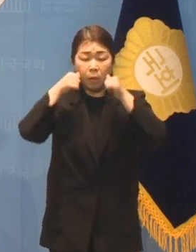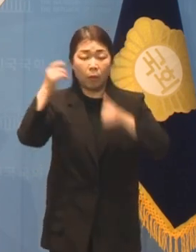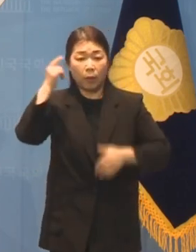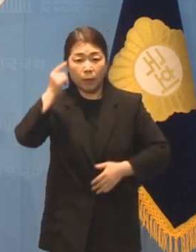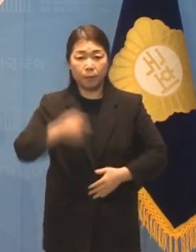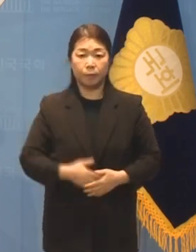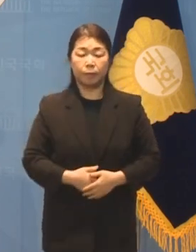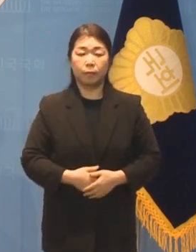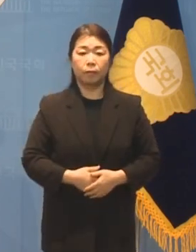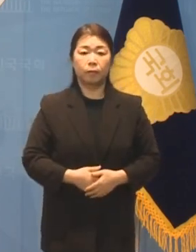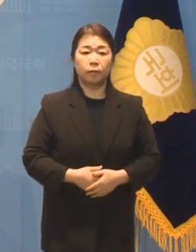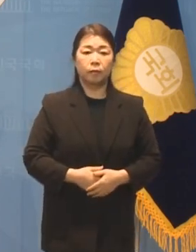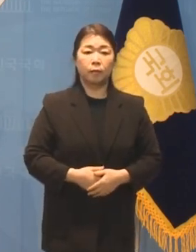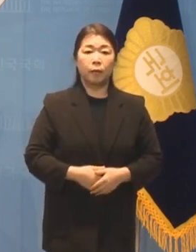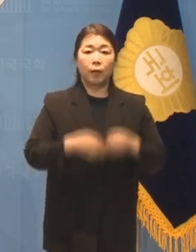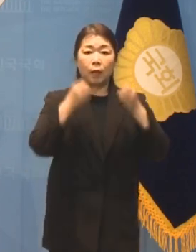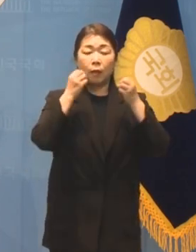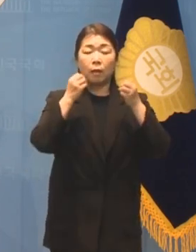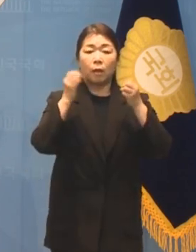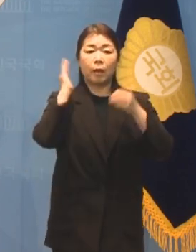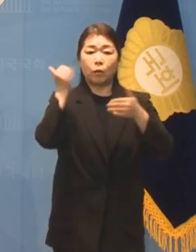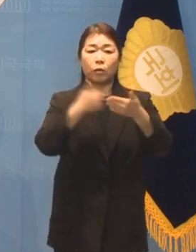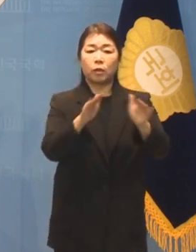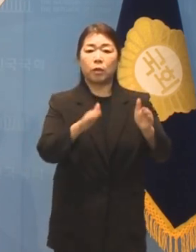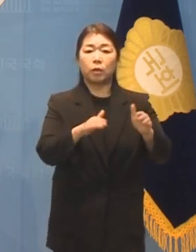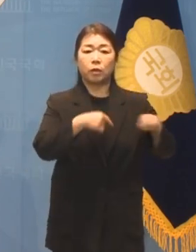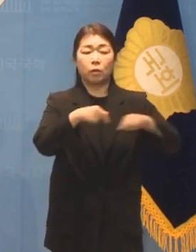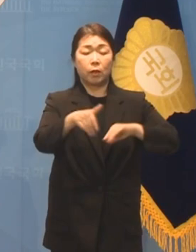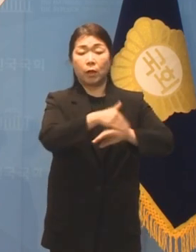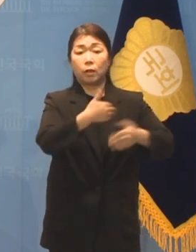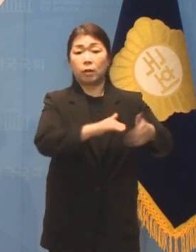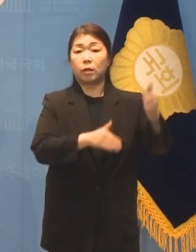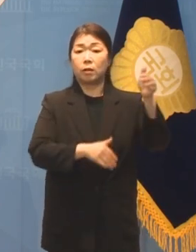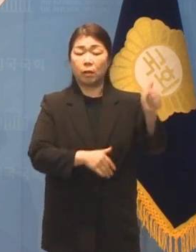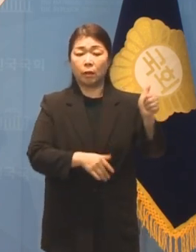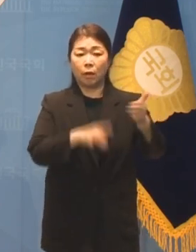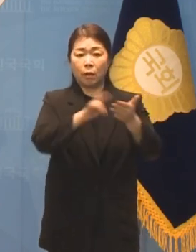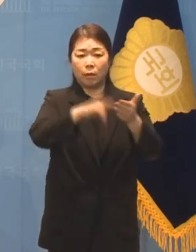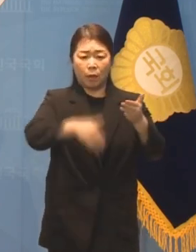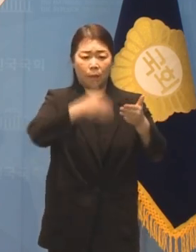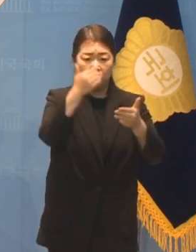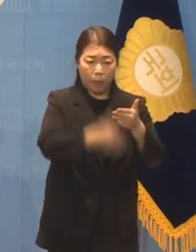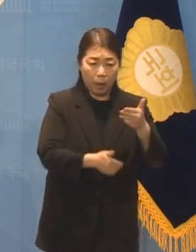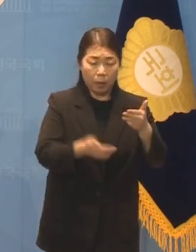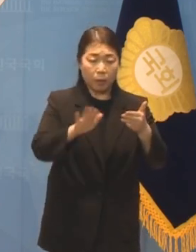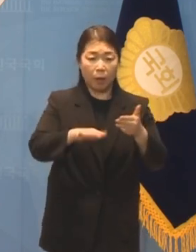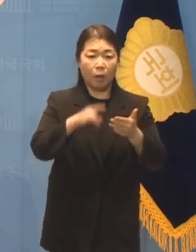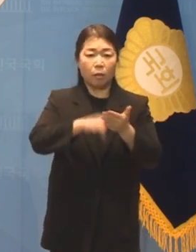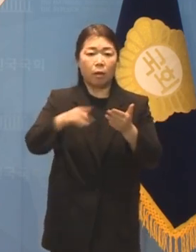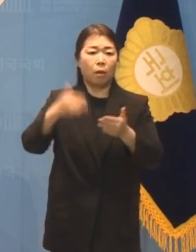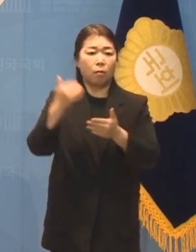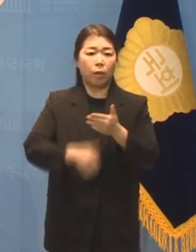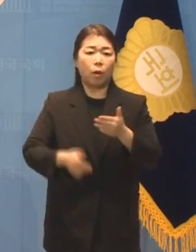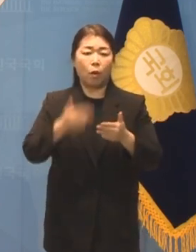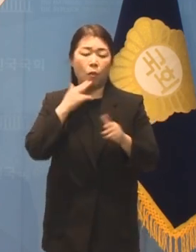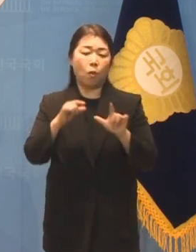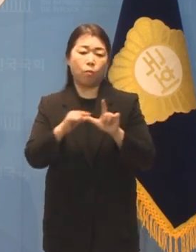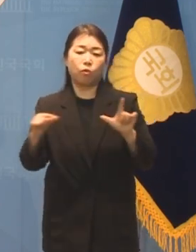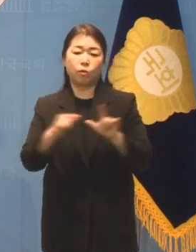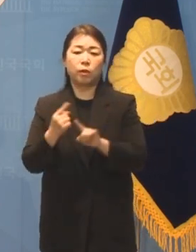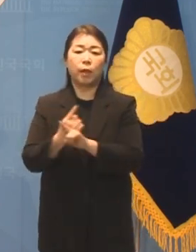성태훈 신임 대통령실 정책실장이 감세 지적에 대규모 세수 축소 없는 부분